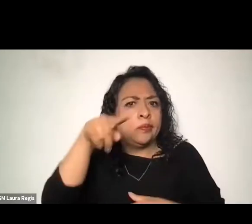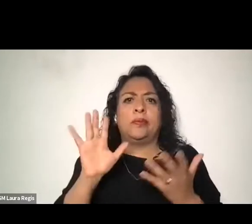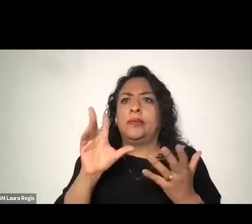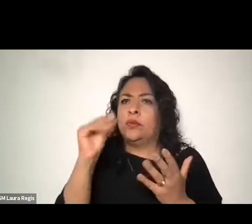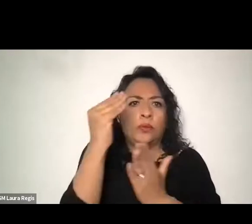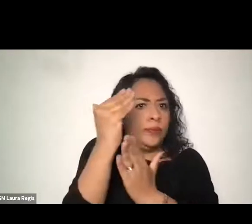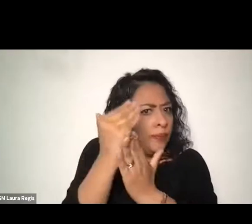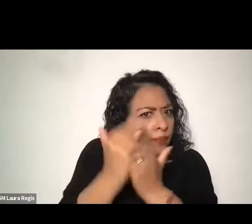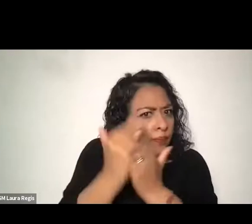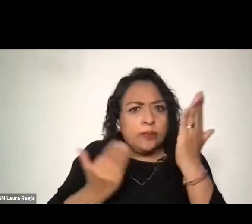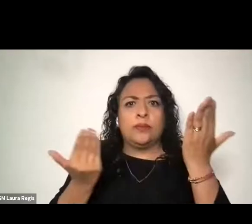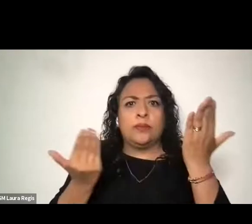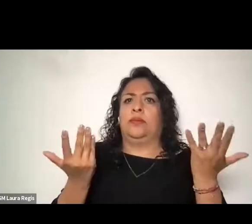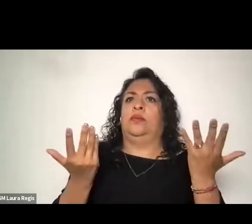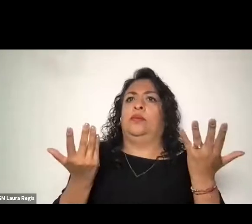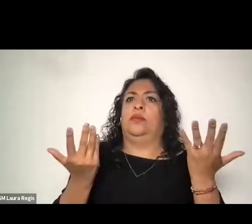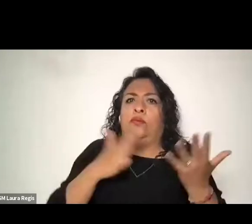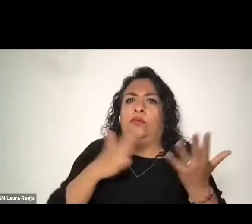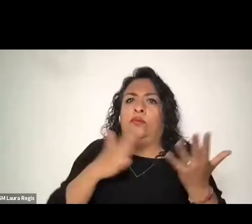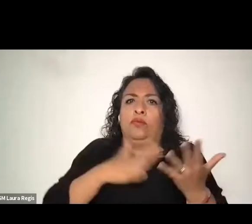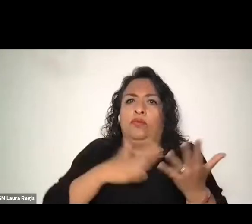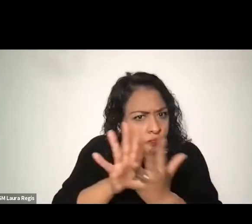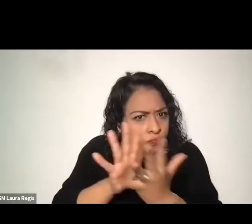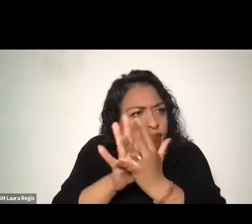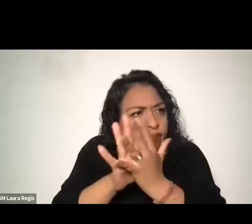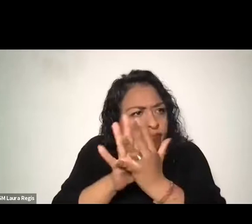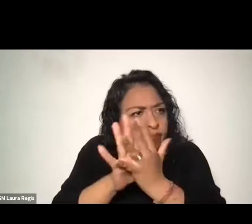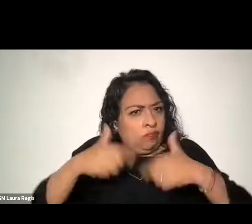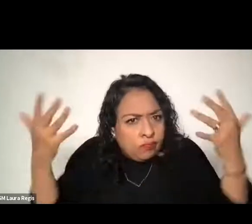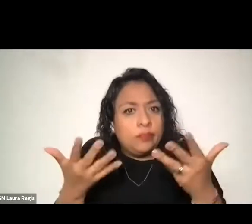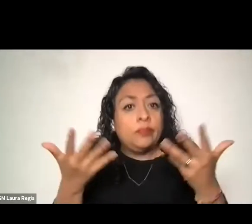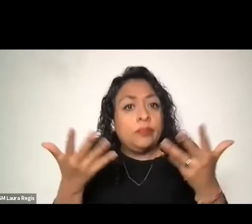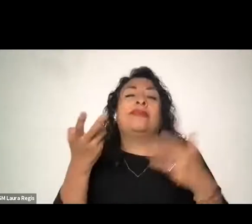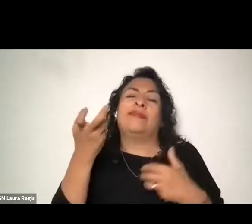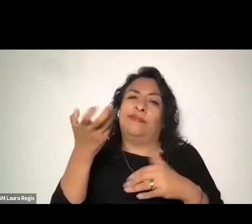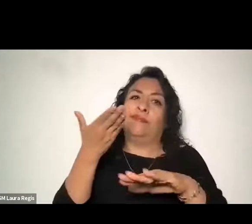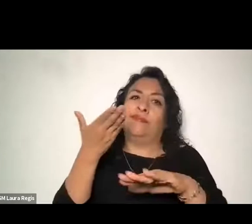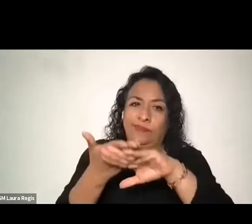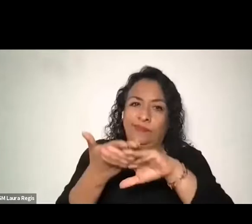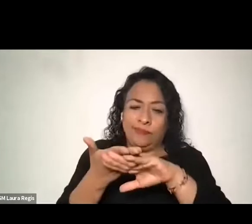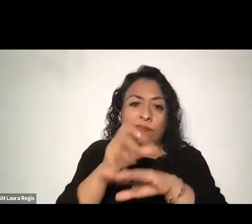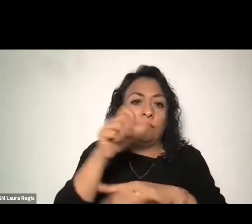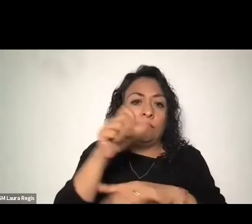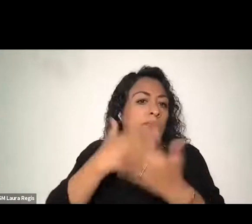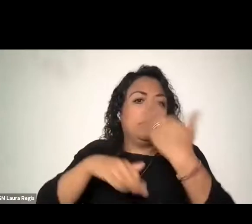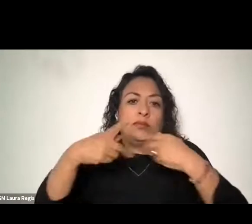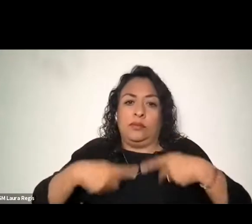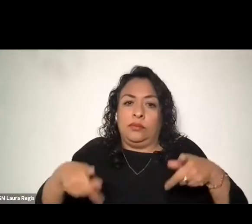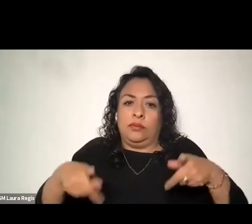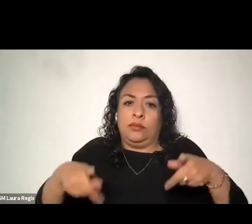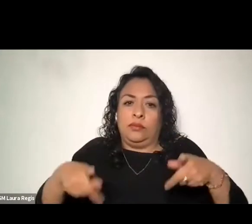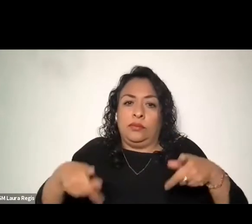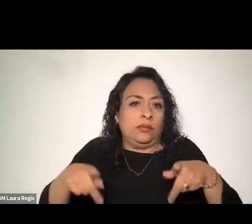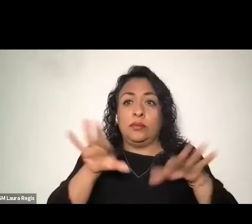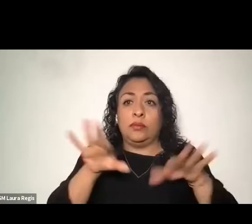reduzca el espacio cívico que tenemos, el espacio de la acción ciudadana, y es una afectación a todas las personas cuyo